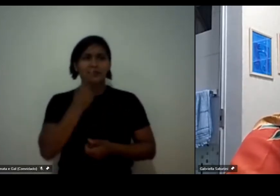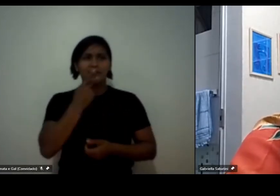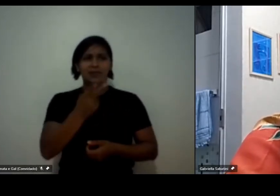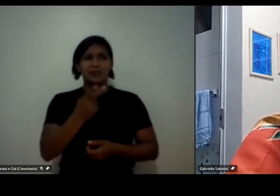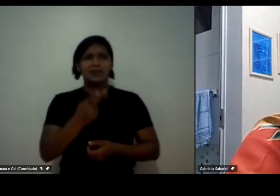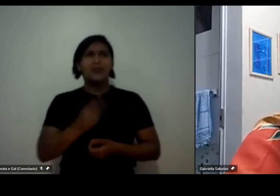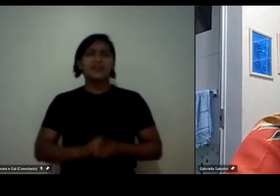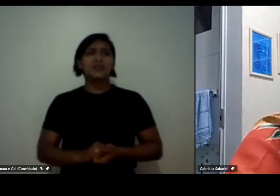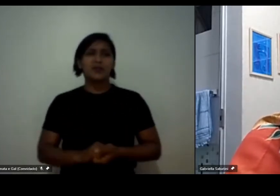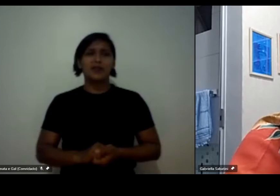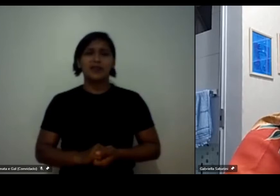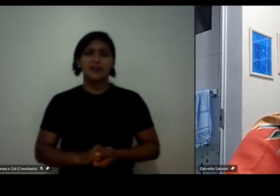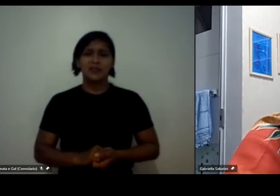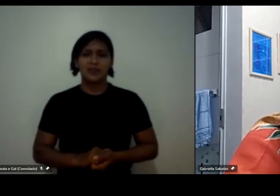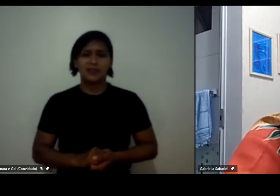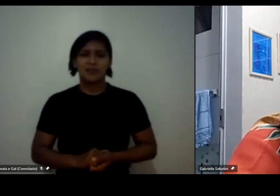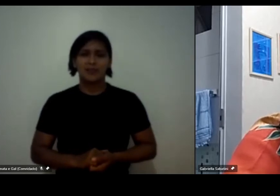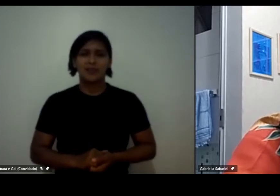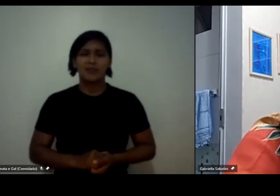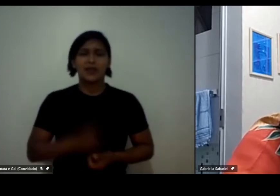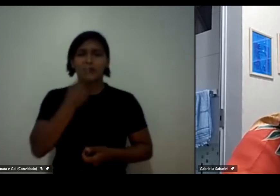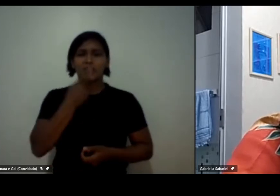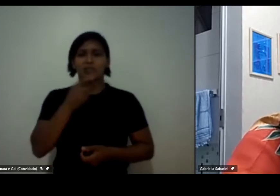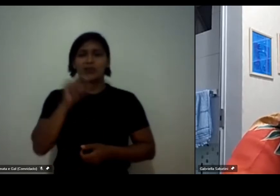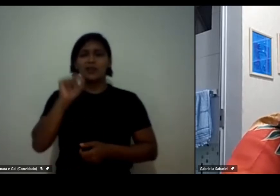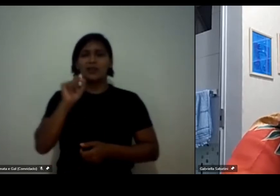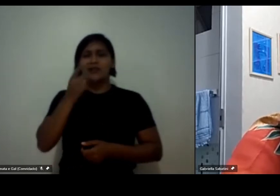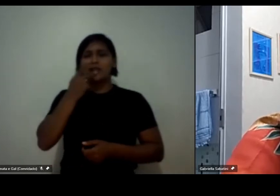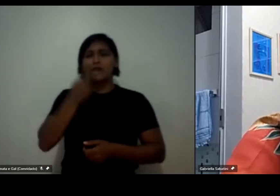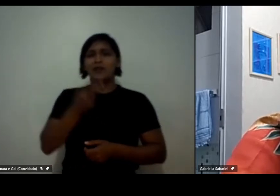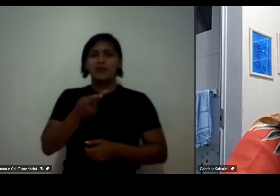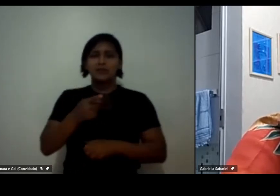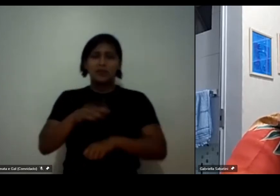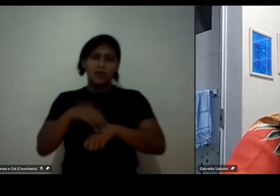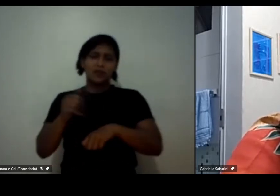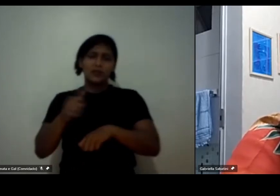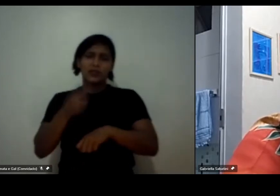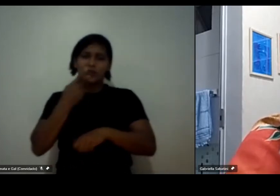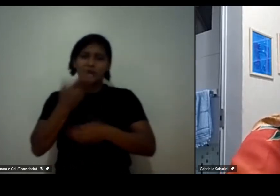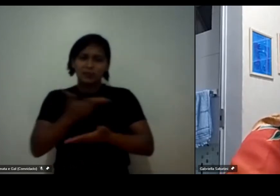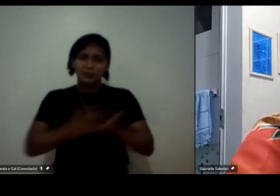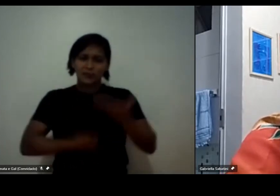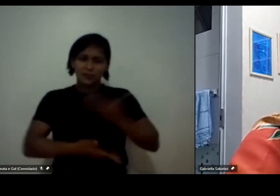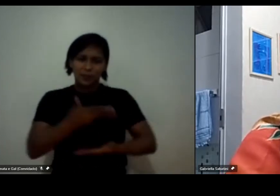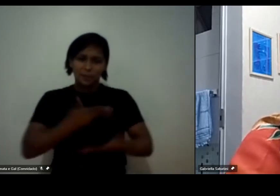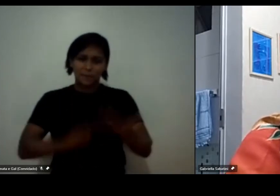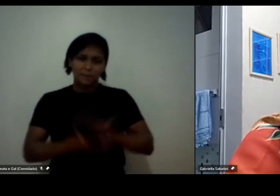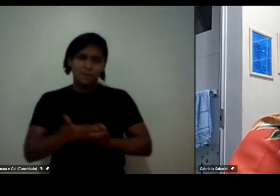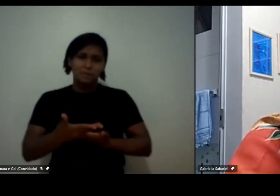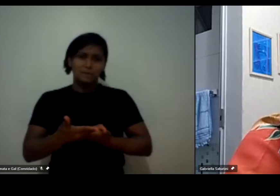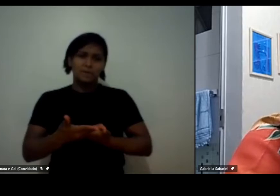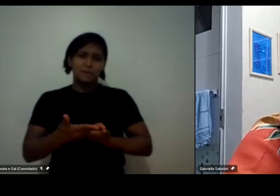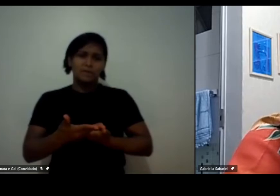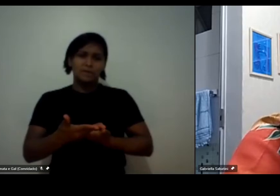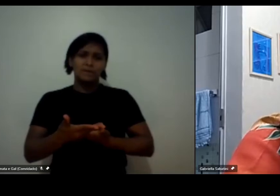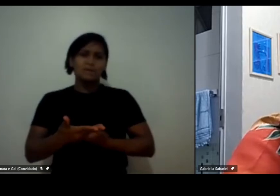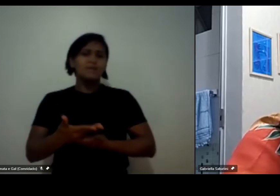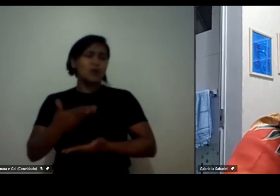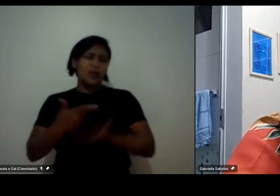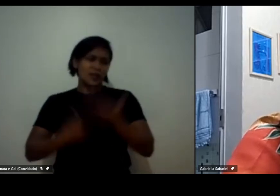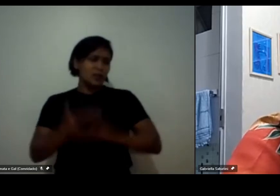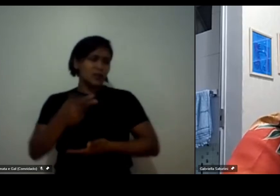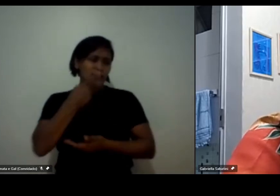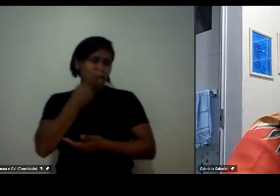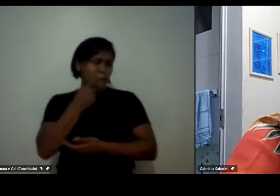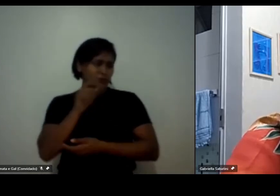capacidade e autossuficiência como primordiais para participação em sociedade, sendo nós, mulheres com